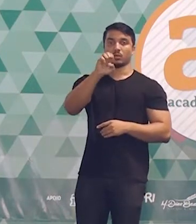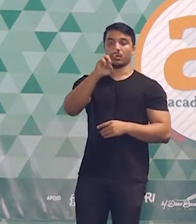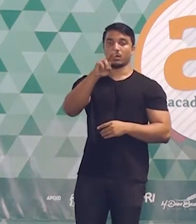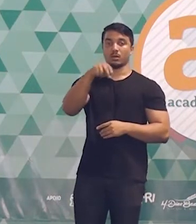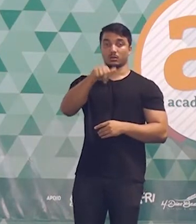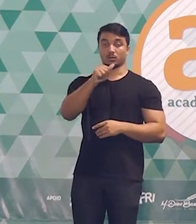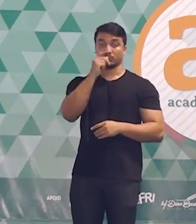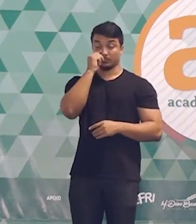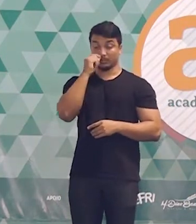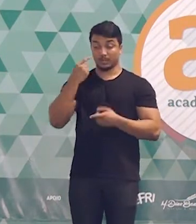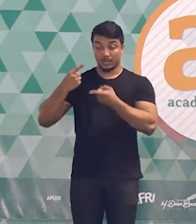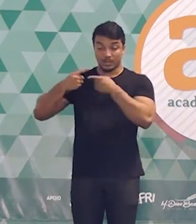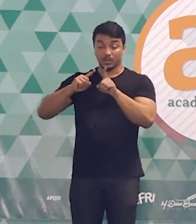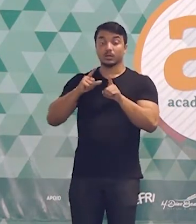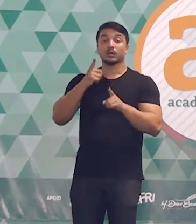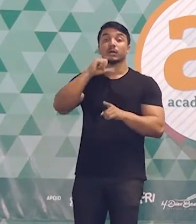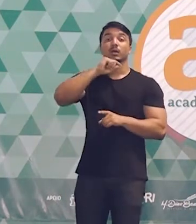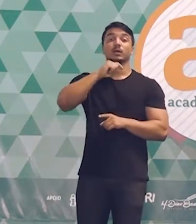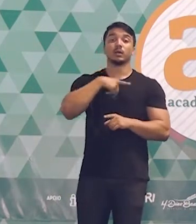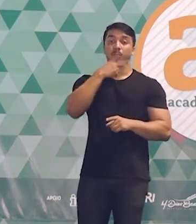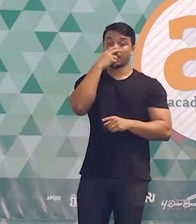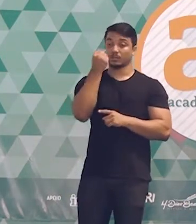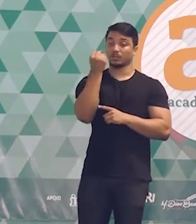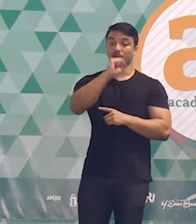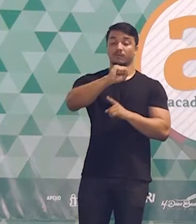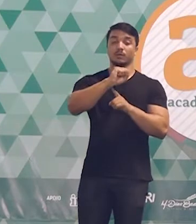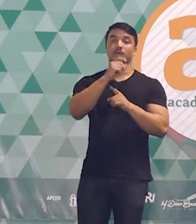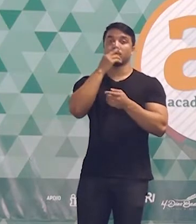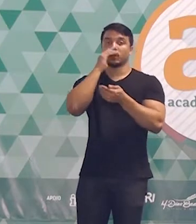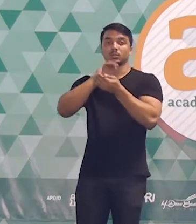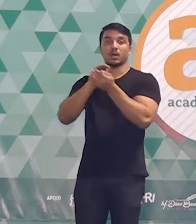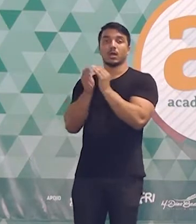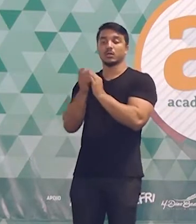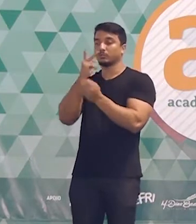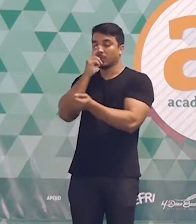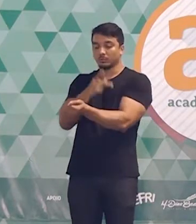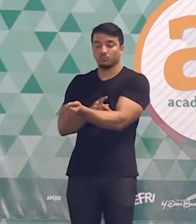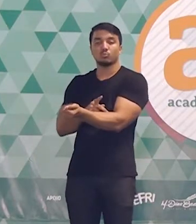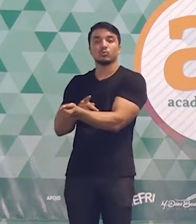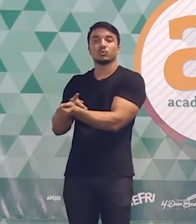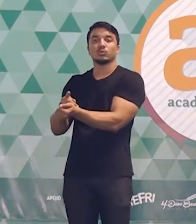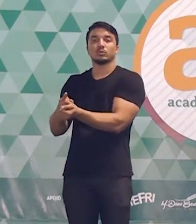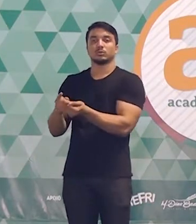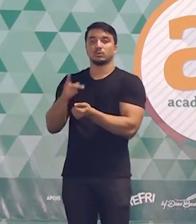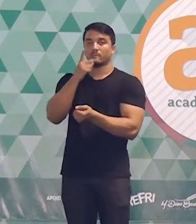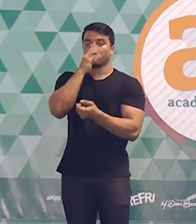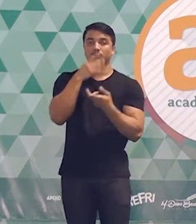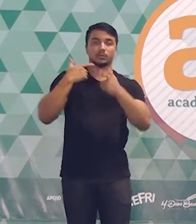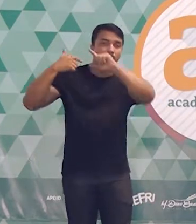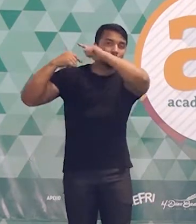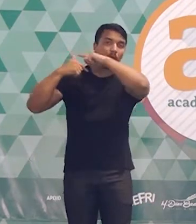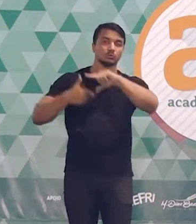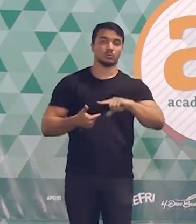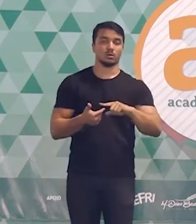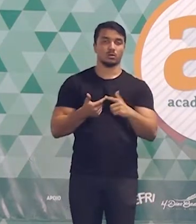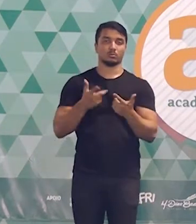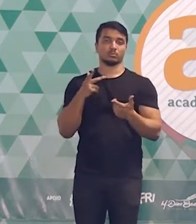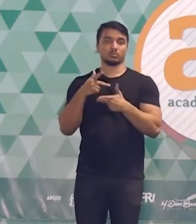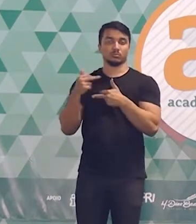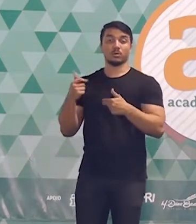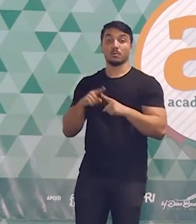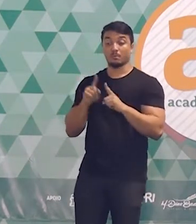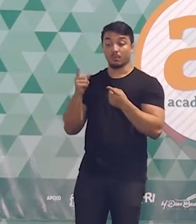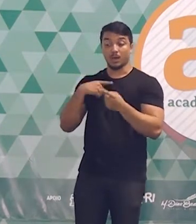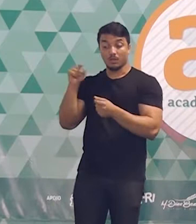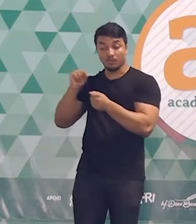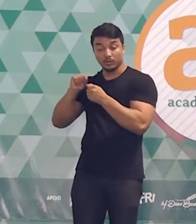recebeu crítica daqueles que eram defensores de uma arte mais purista, de uma arte mais tradicional. Mas o que